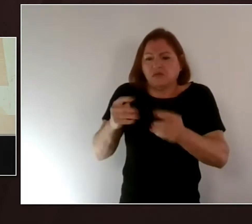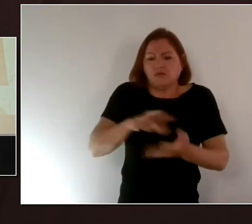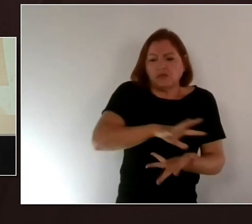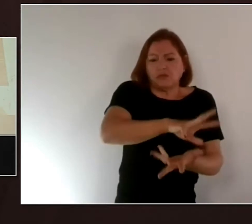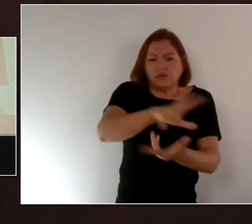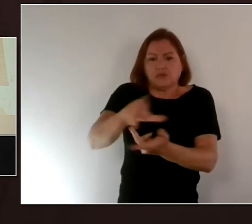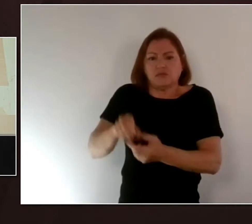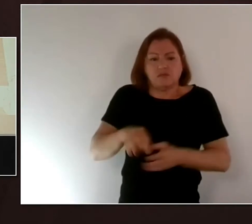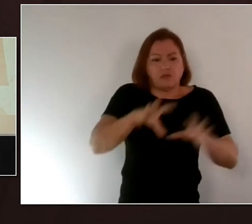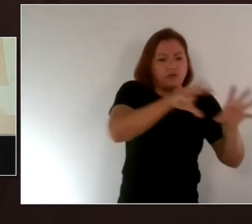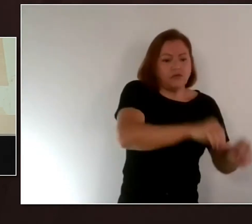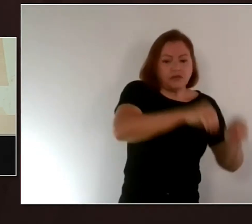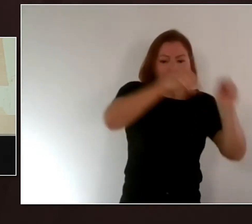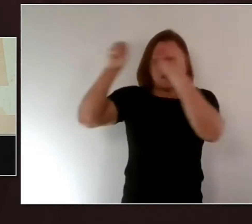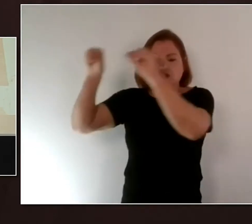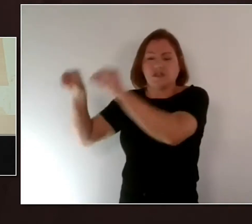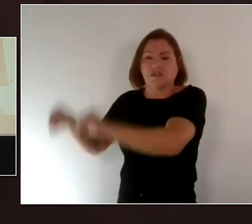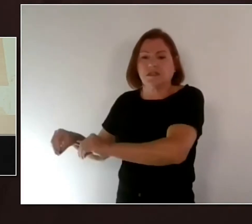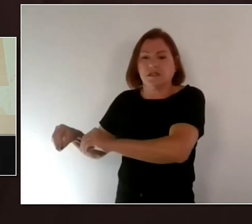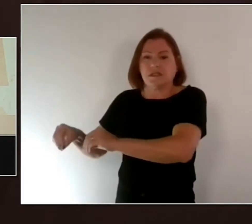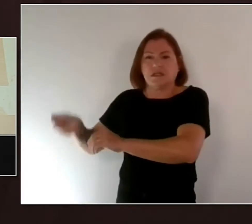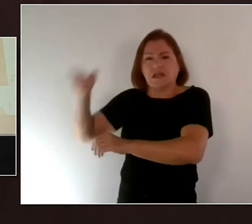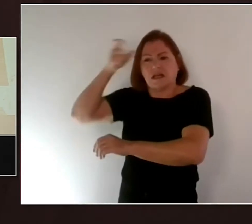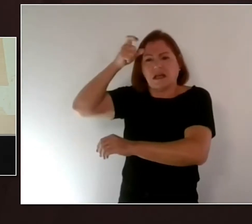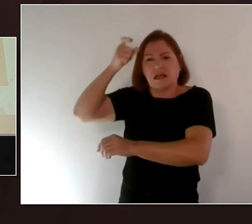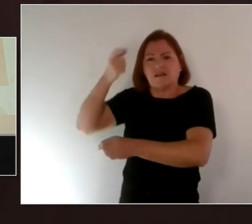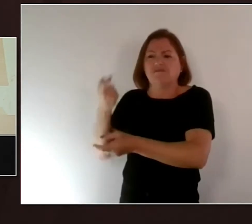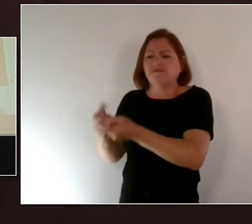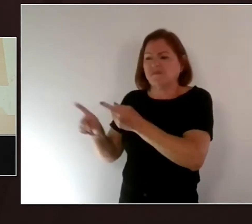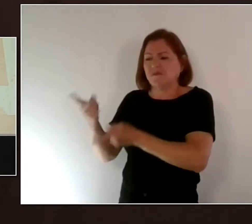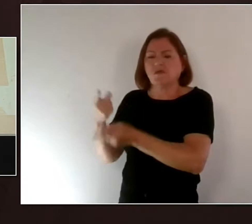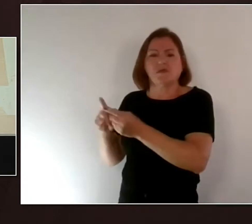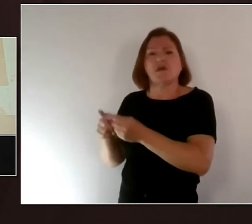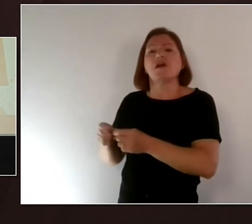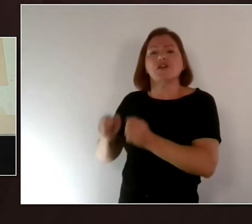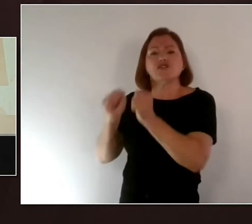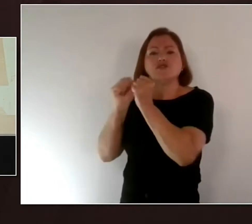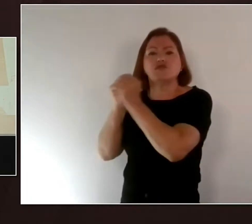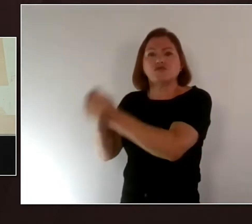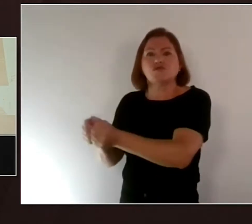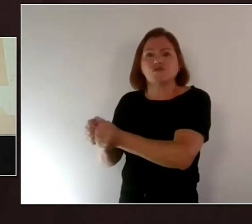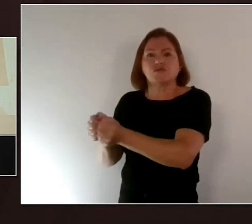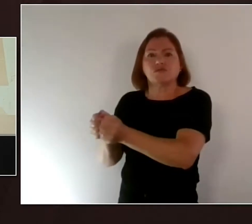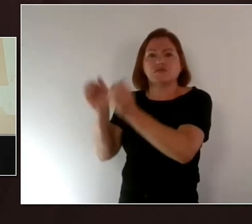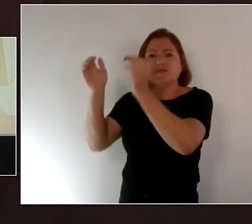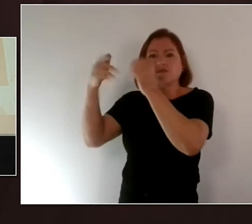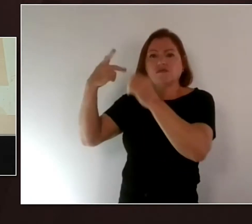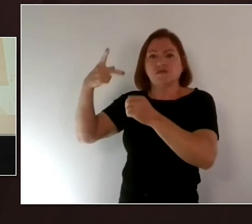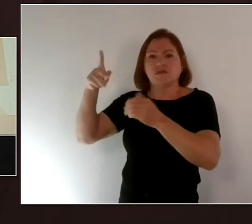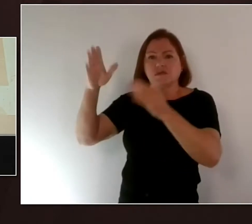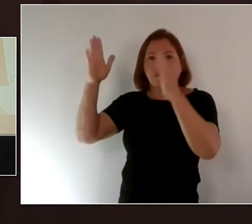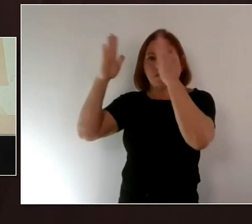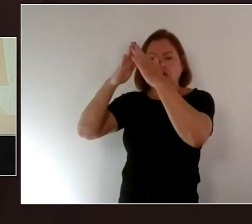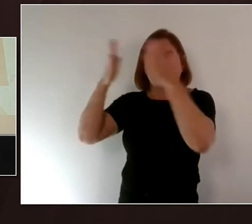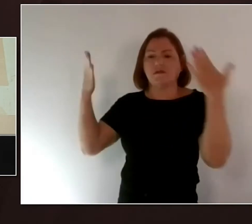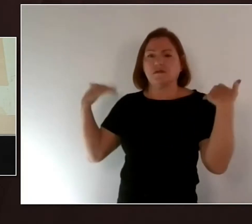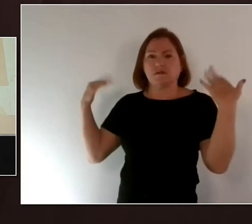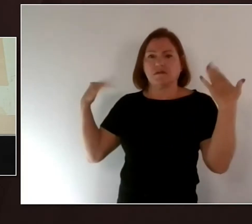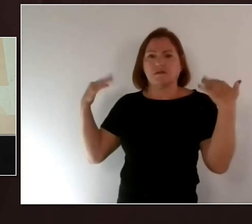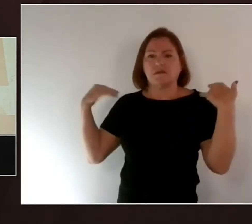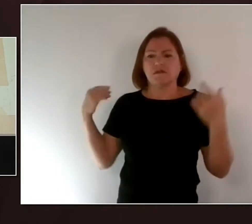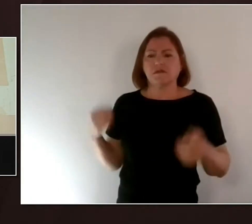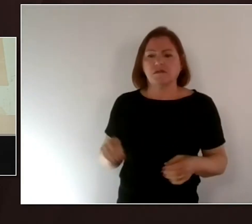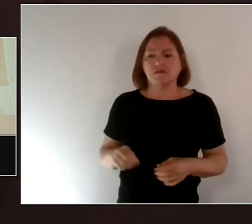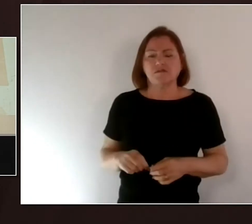seus anjos. Irmãos, ele é Satanás, chamado Diabo, né? Se chama Diabo e